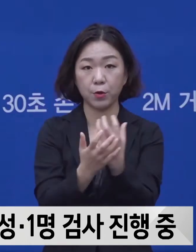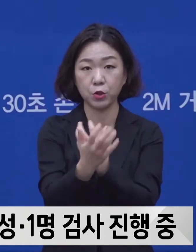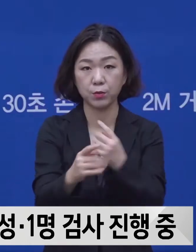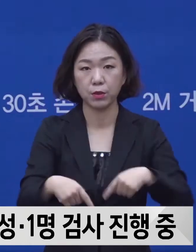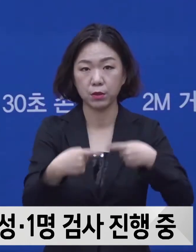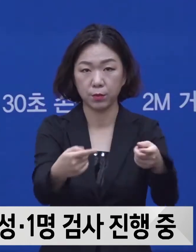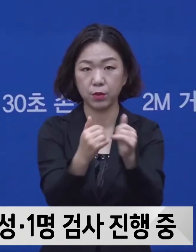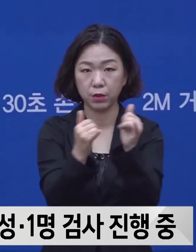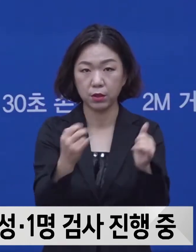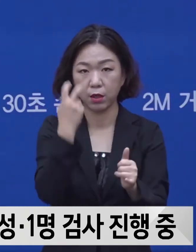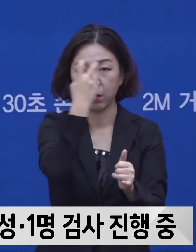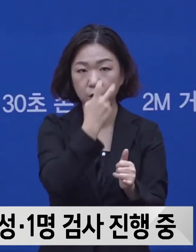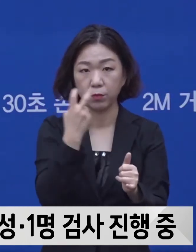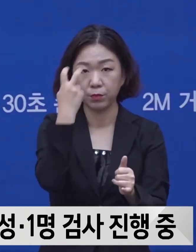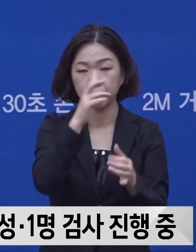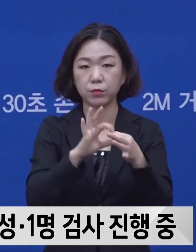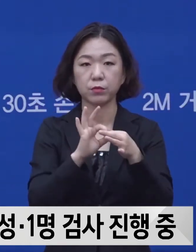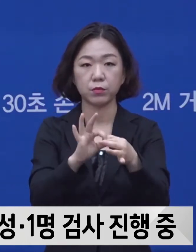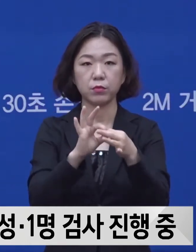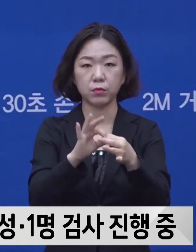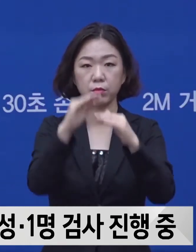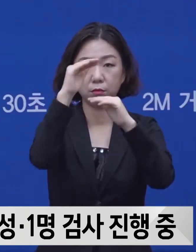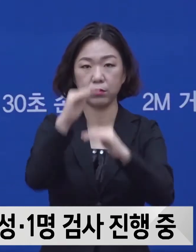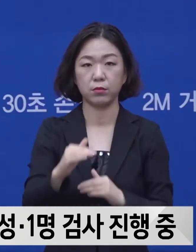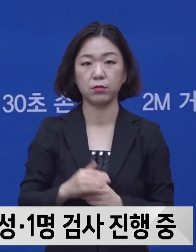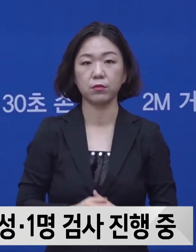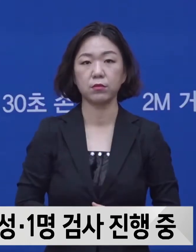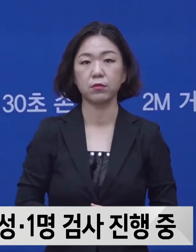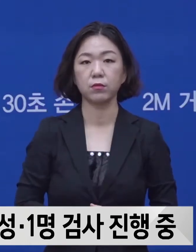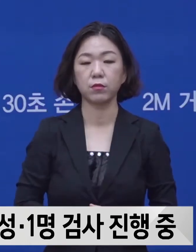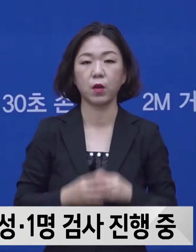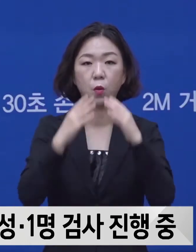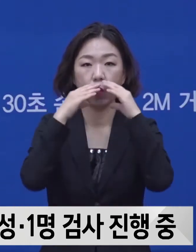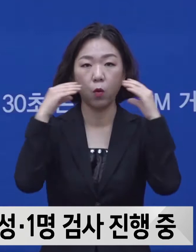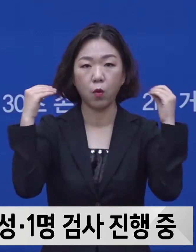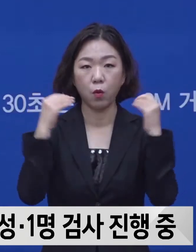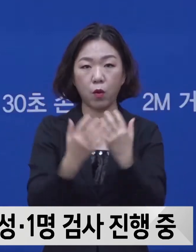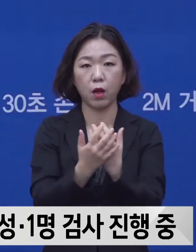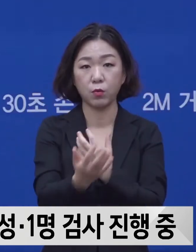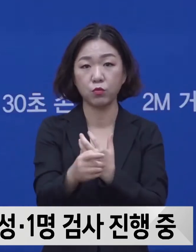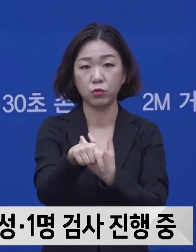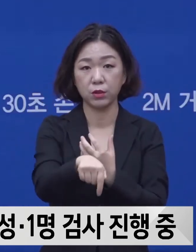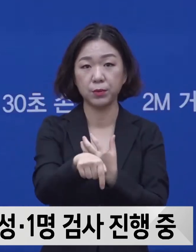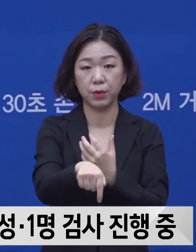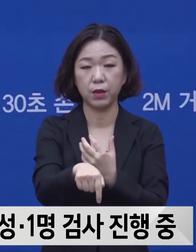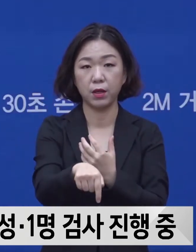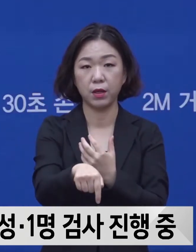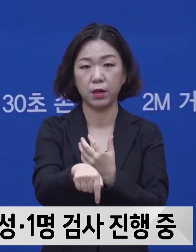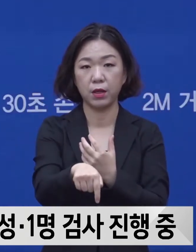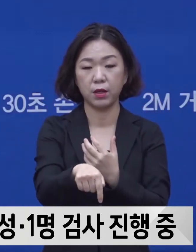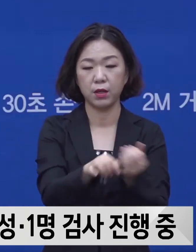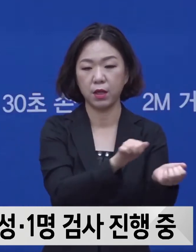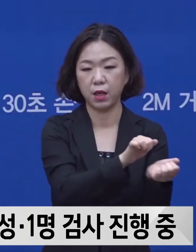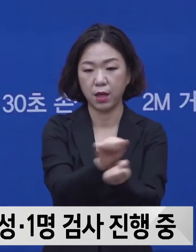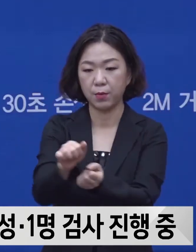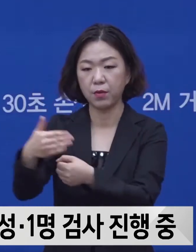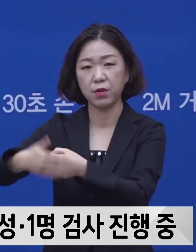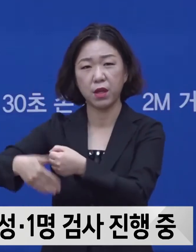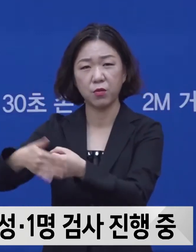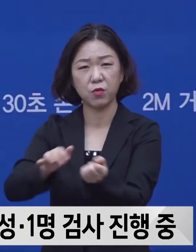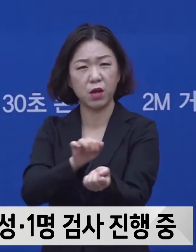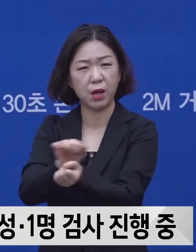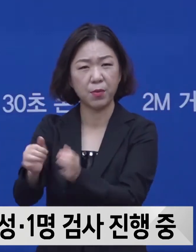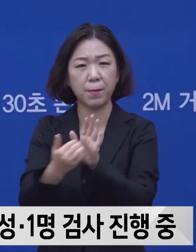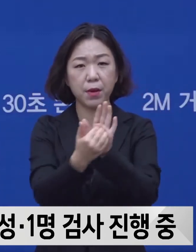참석자 진단검사 이행과 관련된 사항입니다. 광화문발 지역 감염을 차단하는